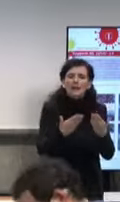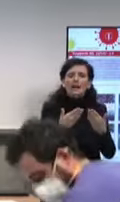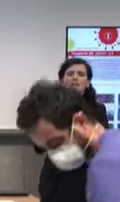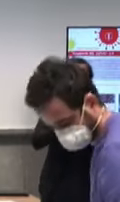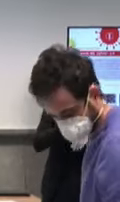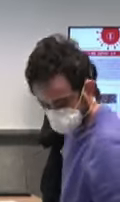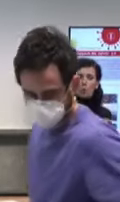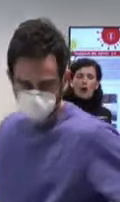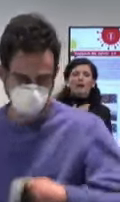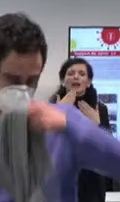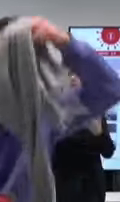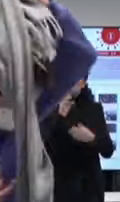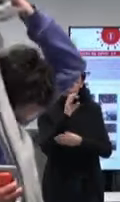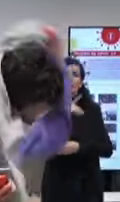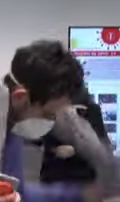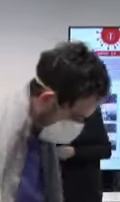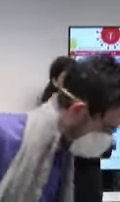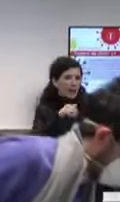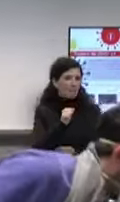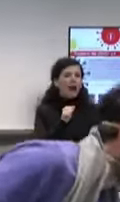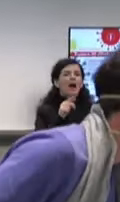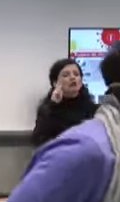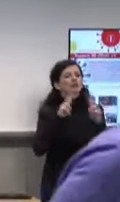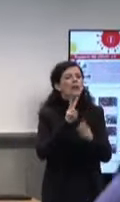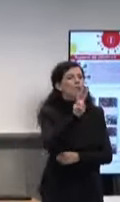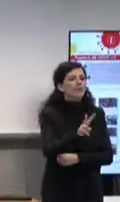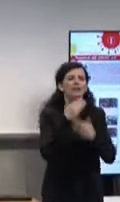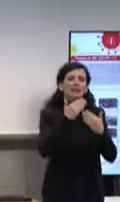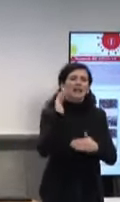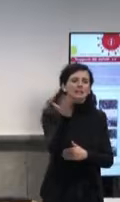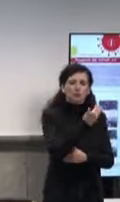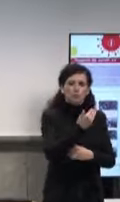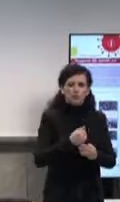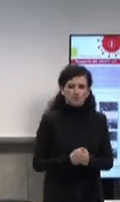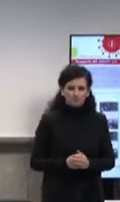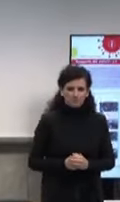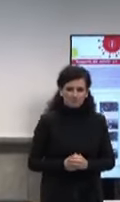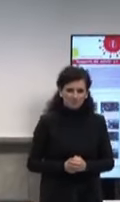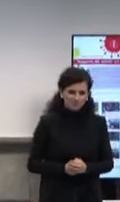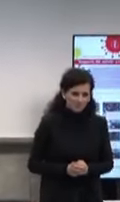anche il professor parma di essere intervenuto ci vediamo venerdì grazie a tutti i colleghi